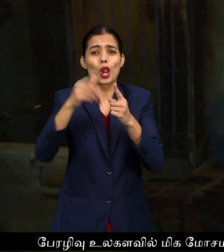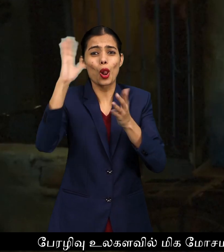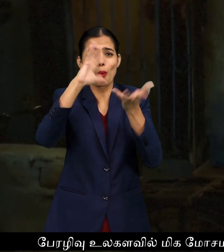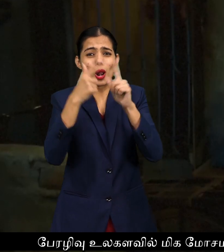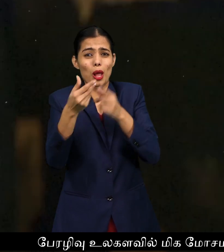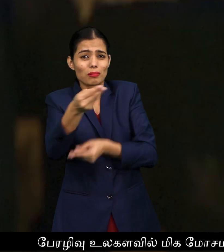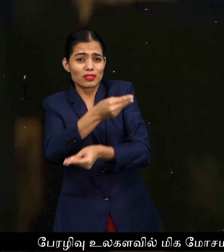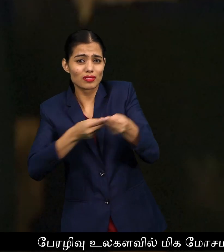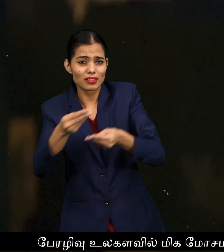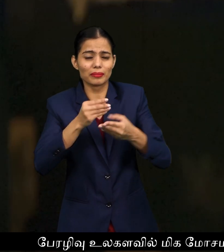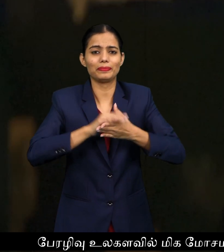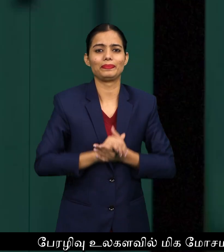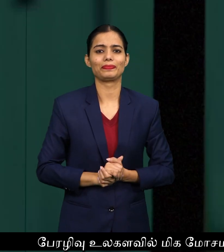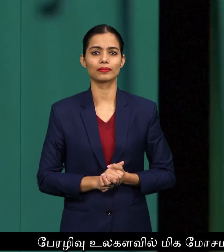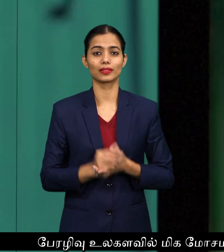பேரழிவாக கருதப்பட்டது.